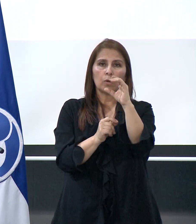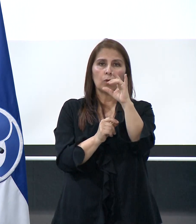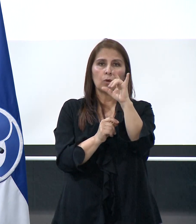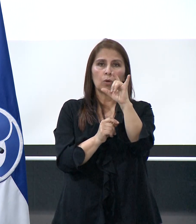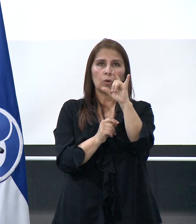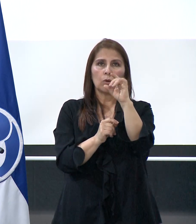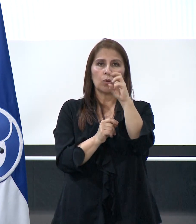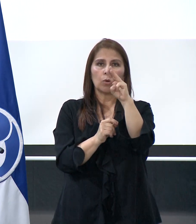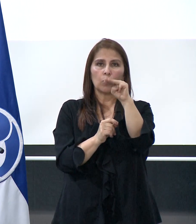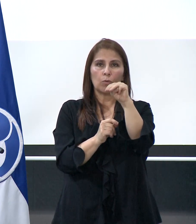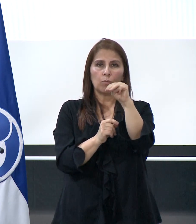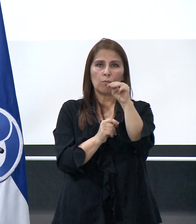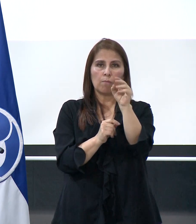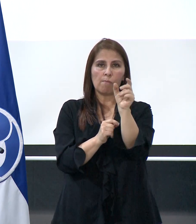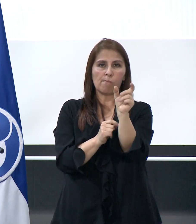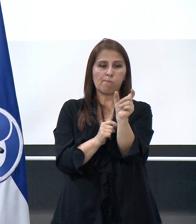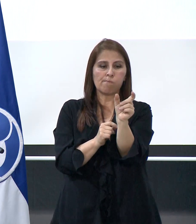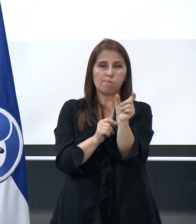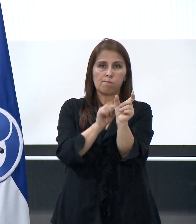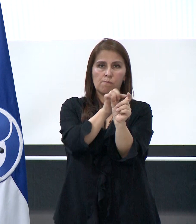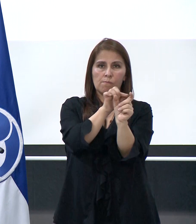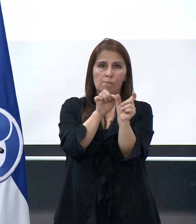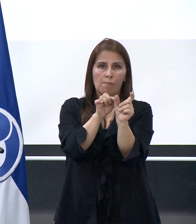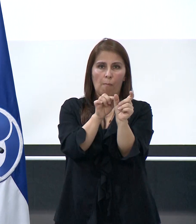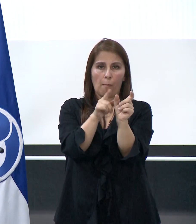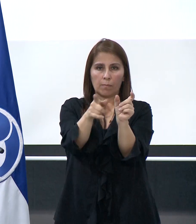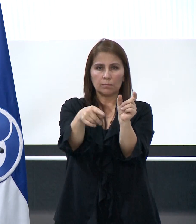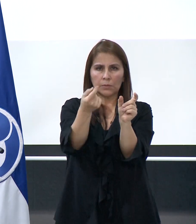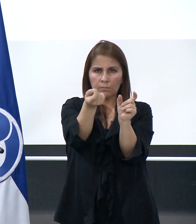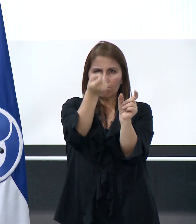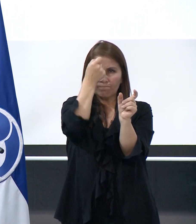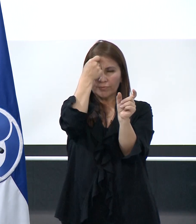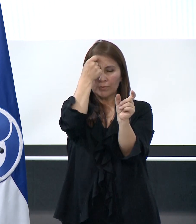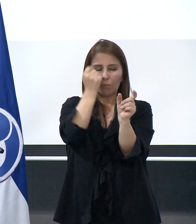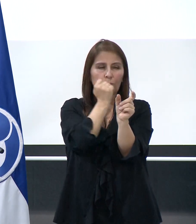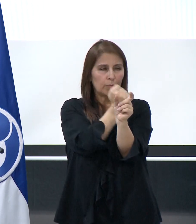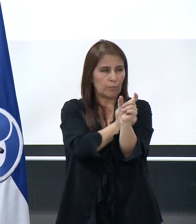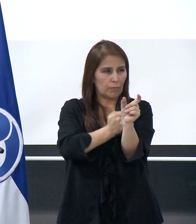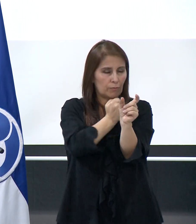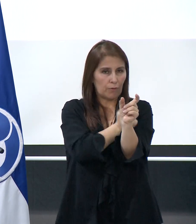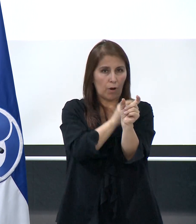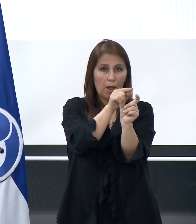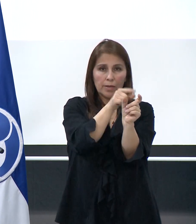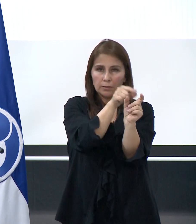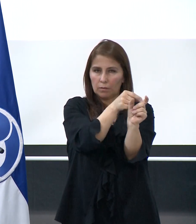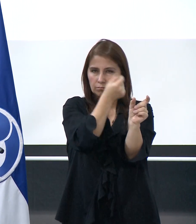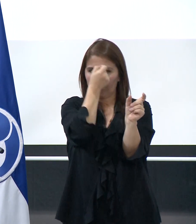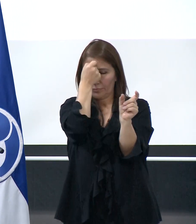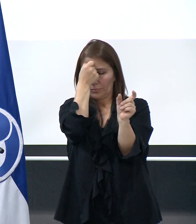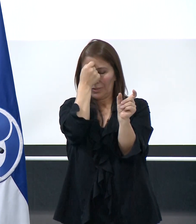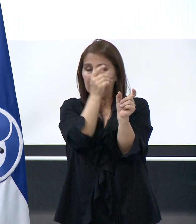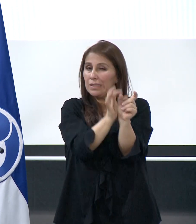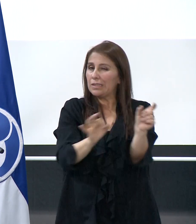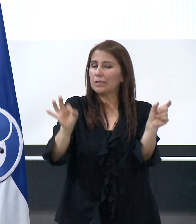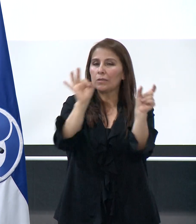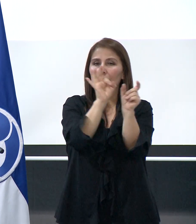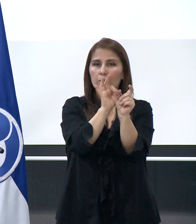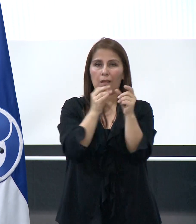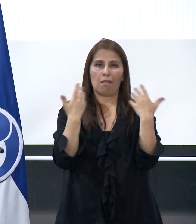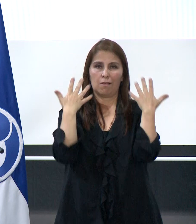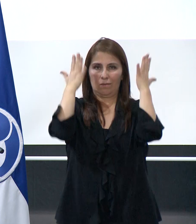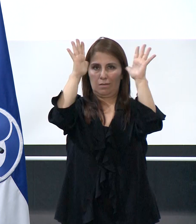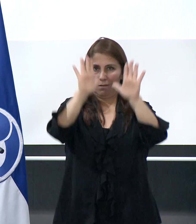el junto a les pido que conserven en su memoria ese elemento pues es de especial importancia en esta